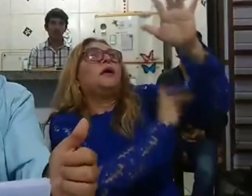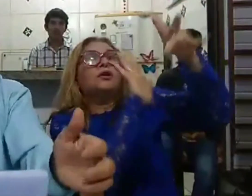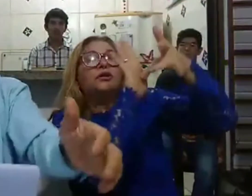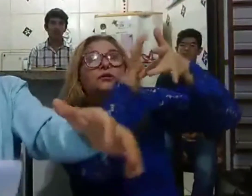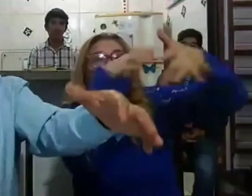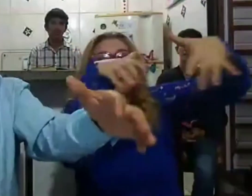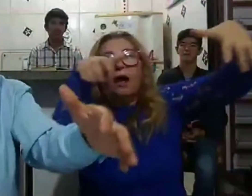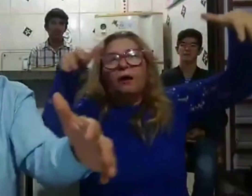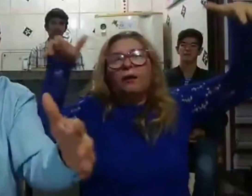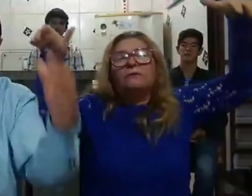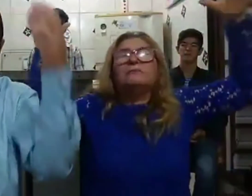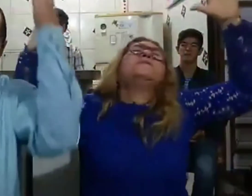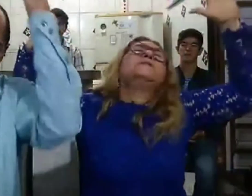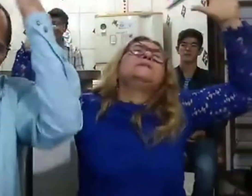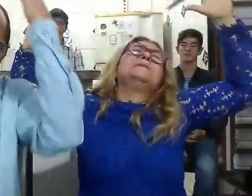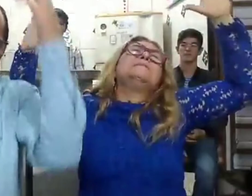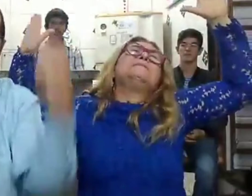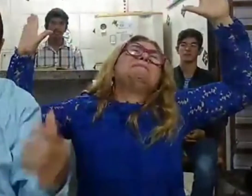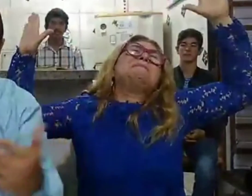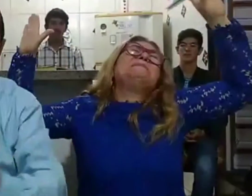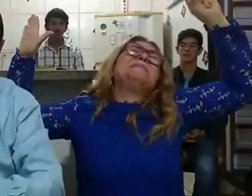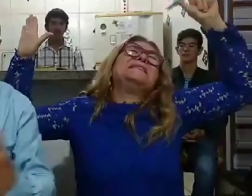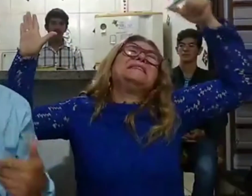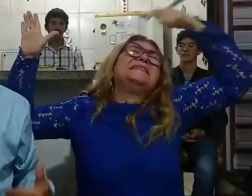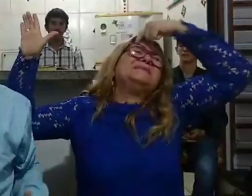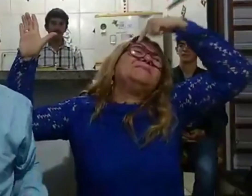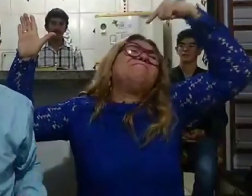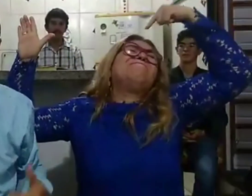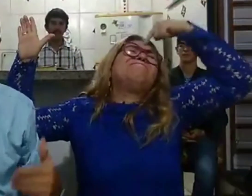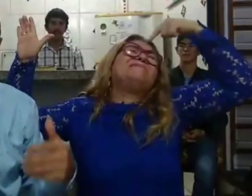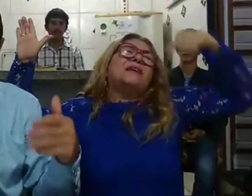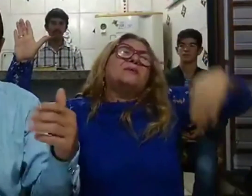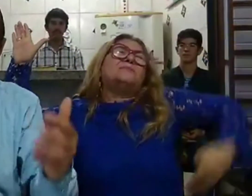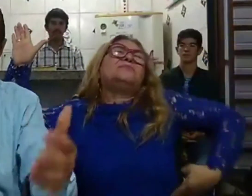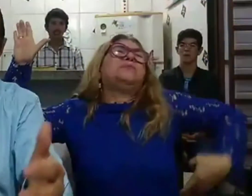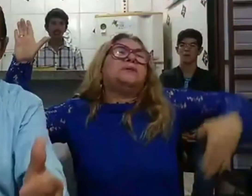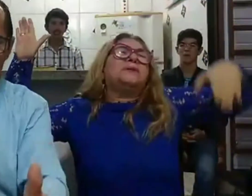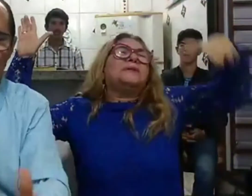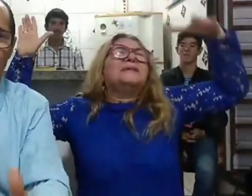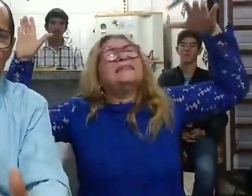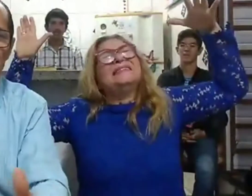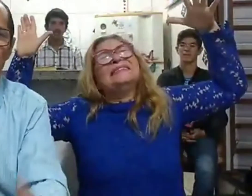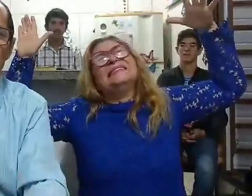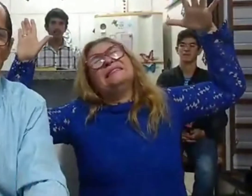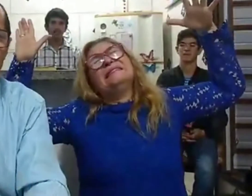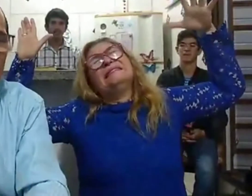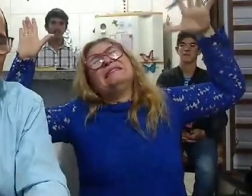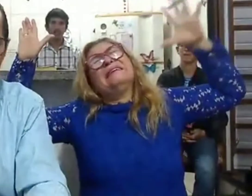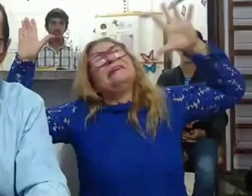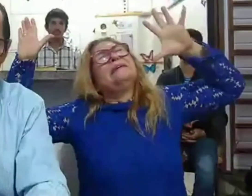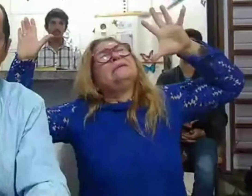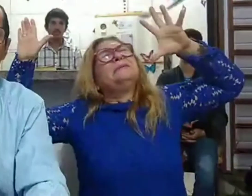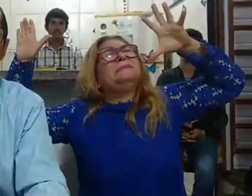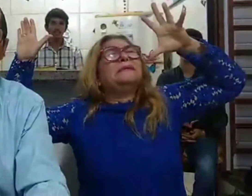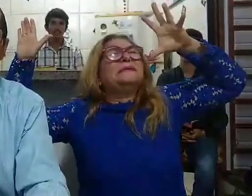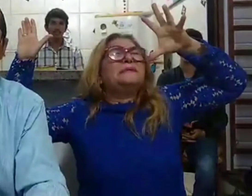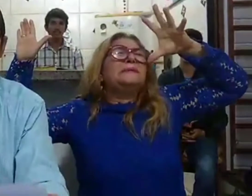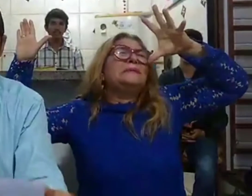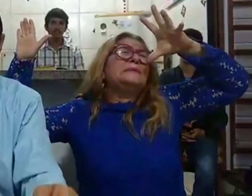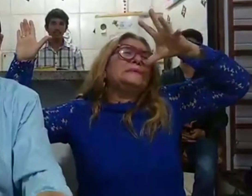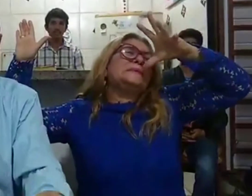horas pendurado, coroa de espinho, o lado furado, e todo aquele sofrimento que ele